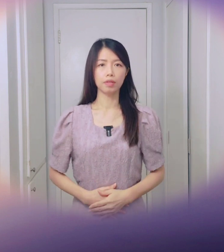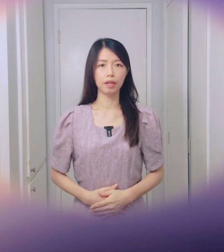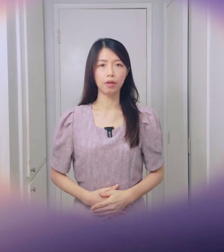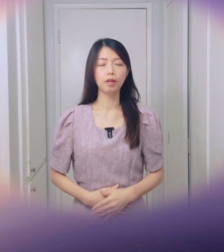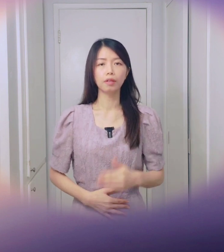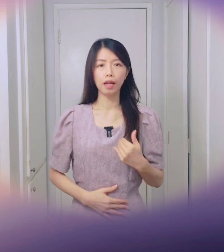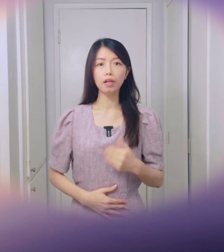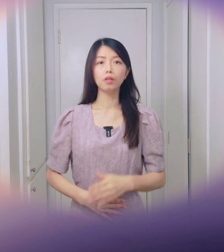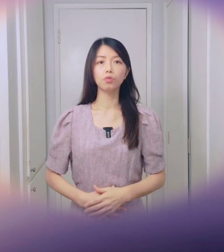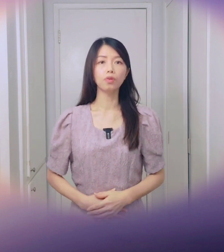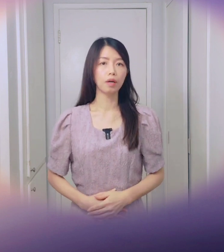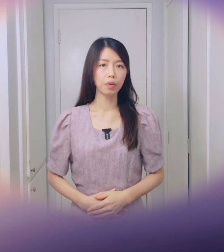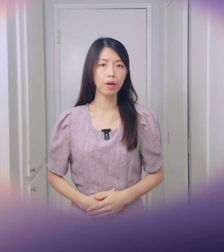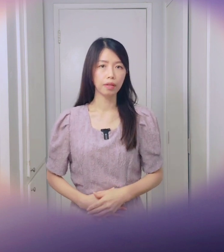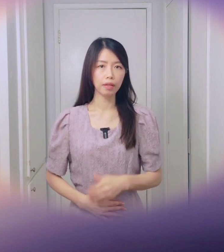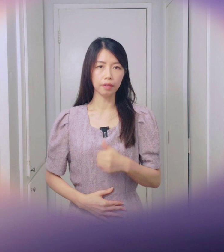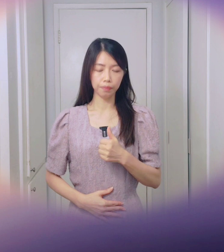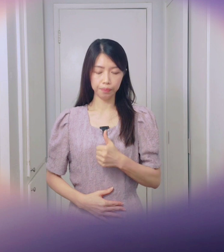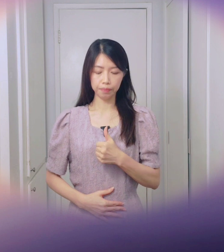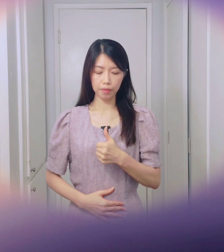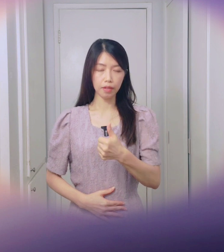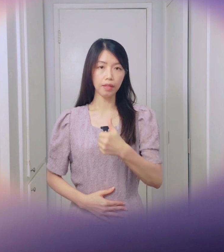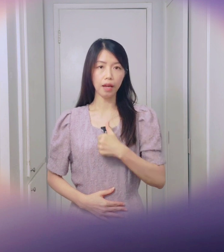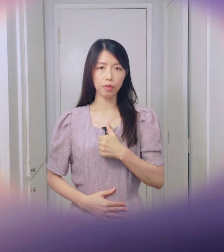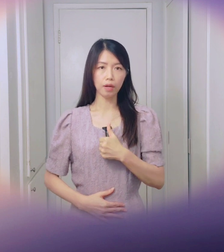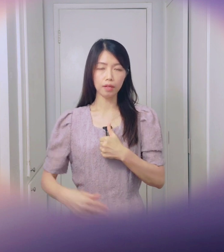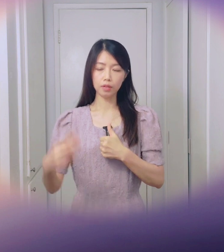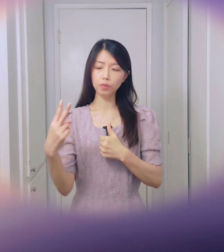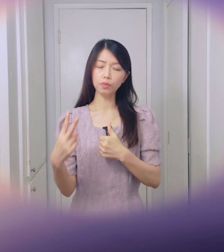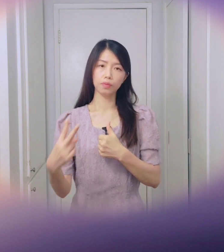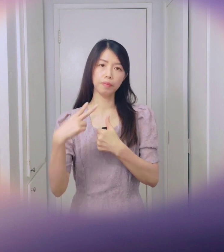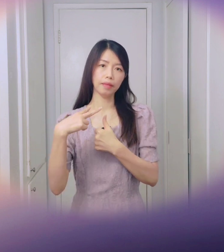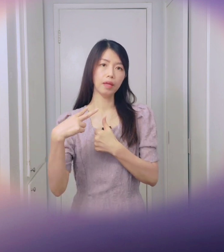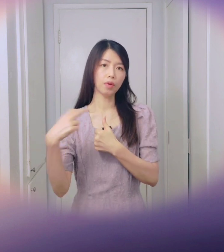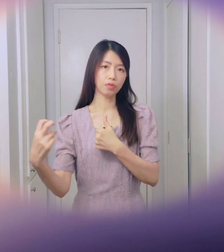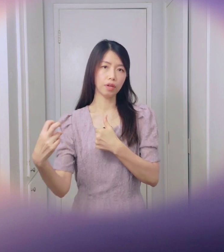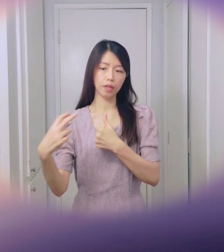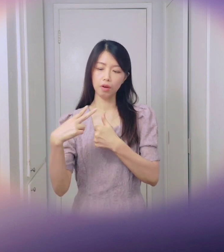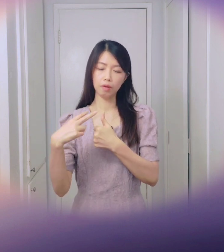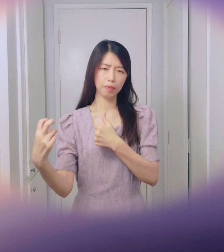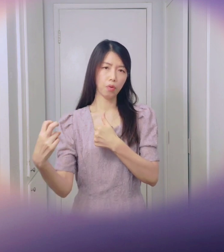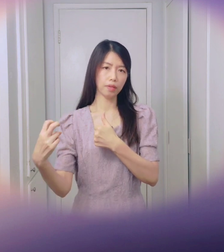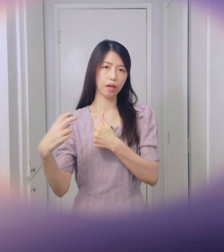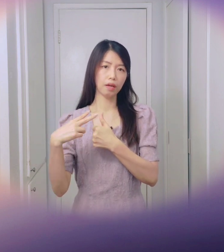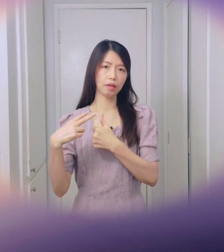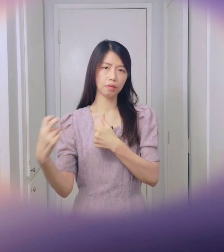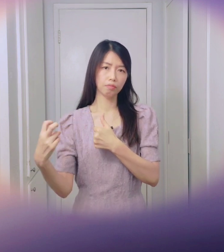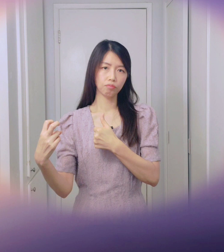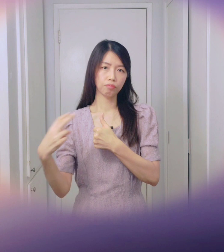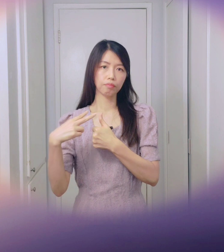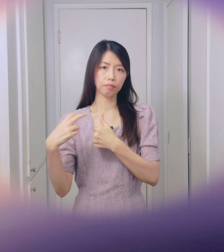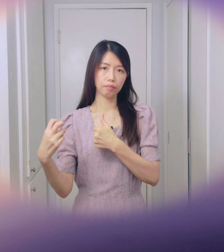미워한다고 했잖아요. 나를 누군가가 미워할 때는 이게 나라고 생각하시고 반대로 해주셔야 돼요. 미워하다.